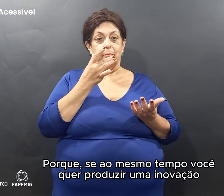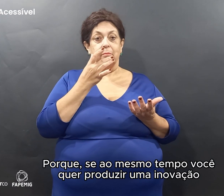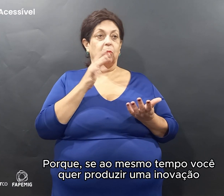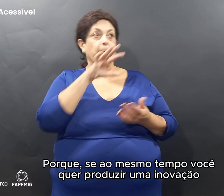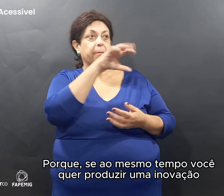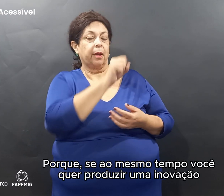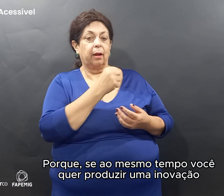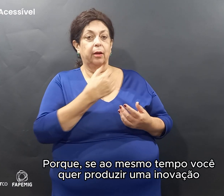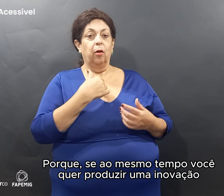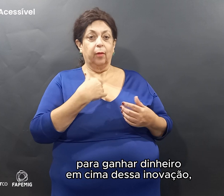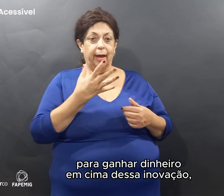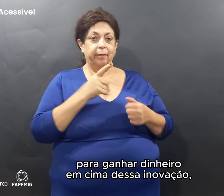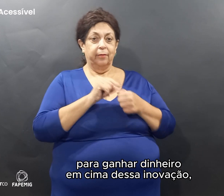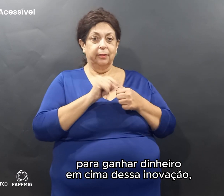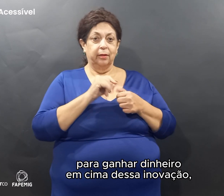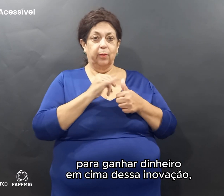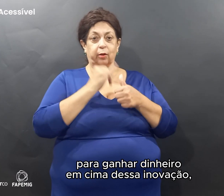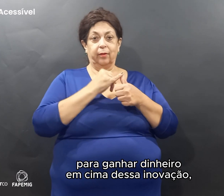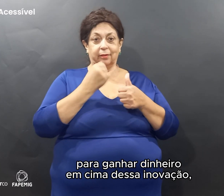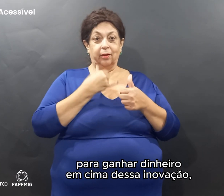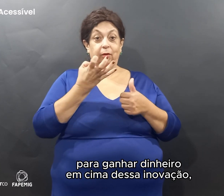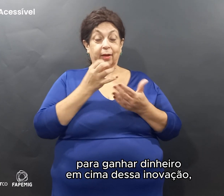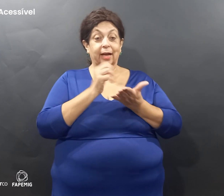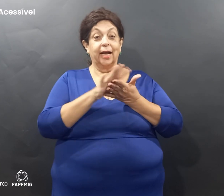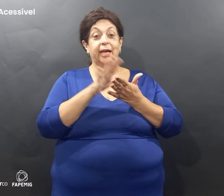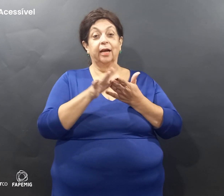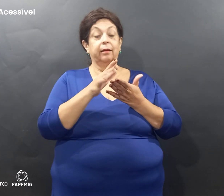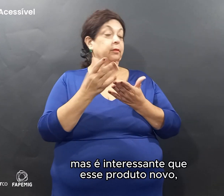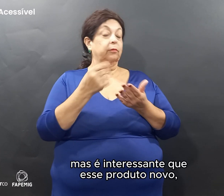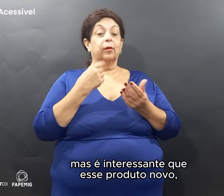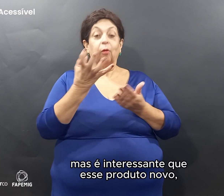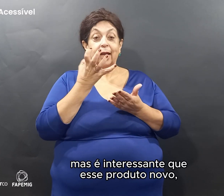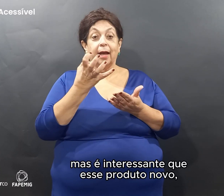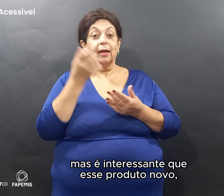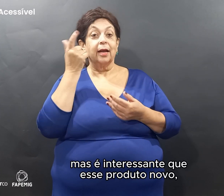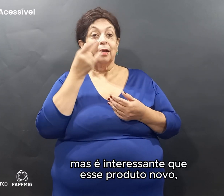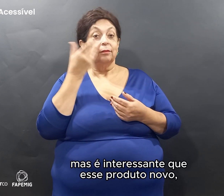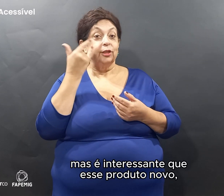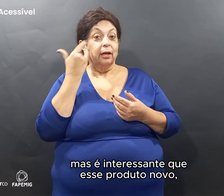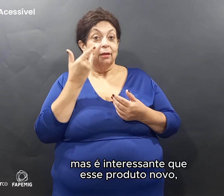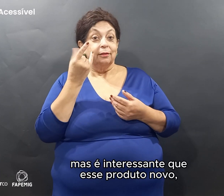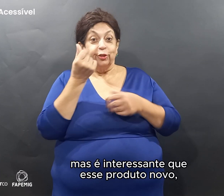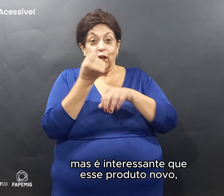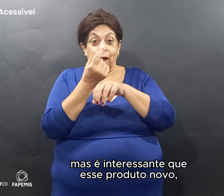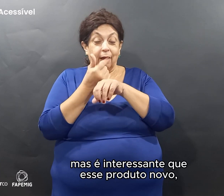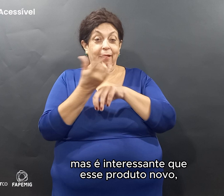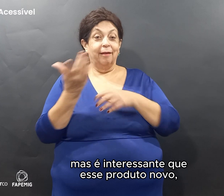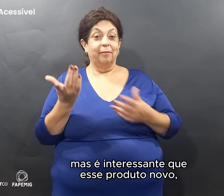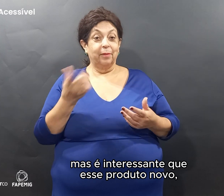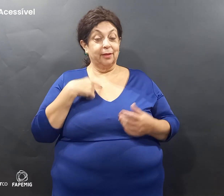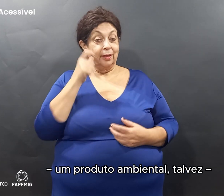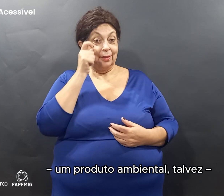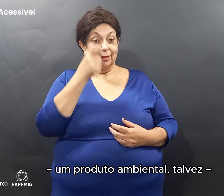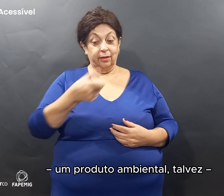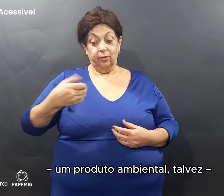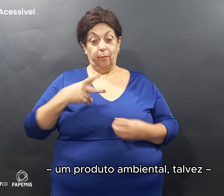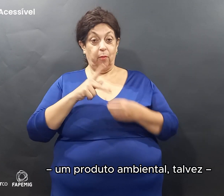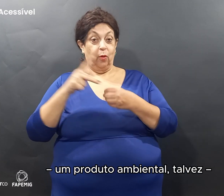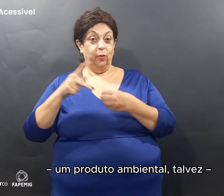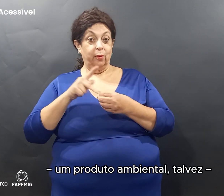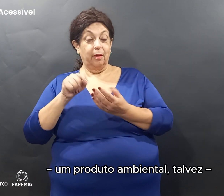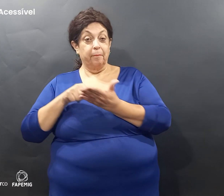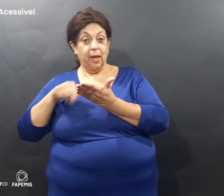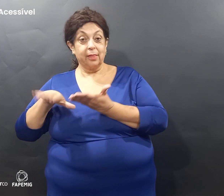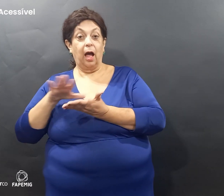você quer produzir uma inovação para ganhar dinheiro em cima dessa inovação, mas é interessante que esse produto novo, um produto